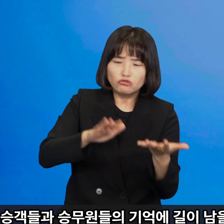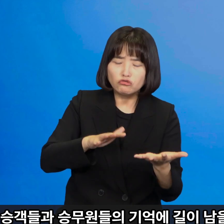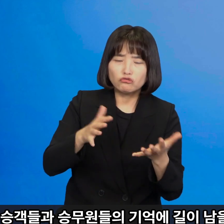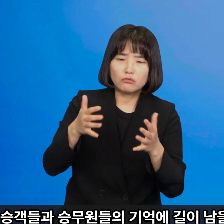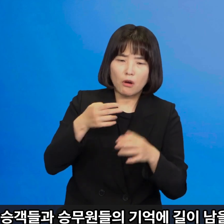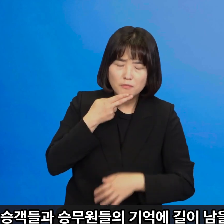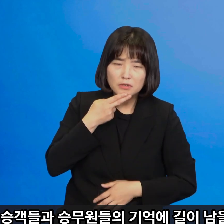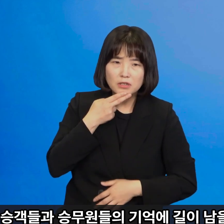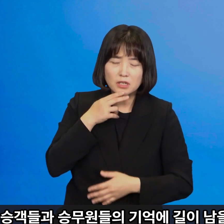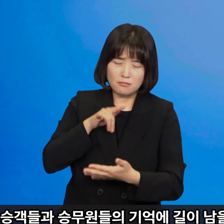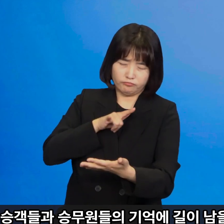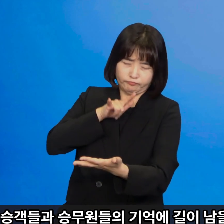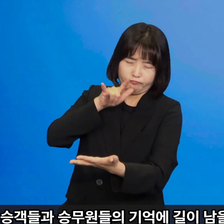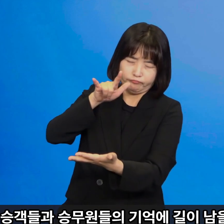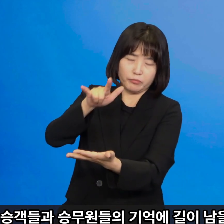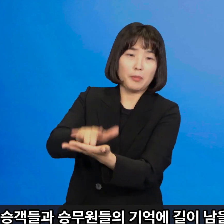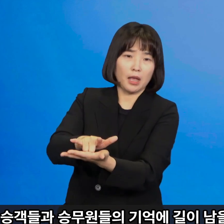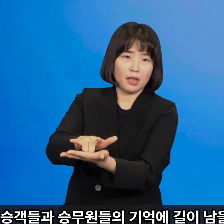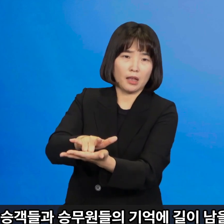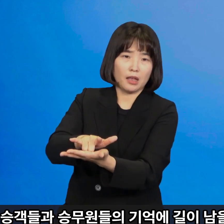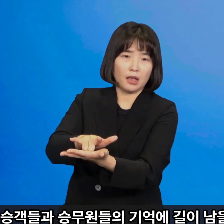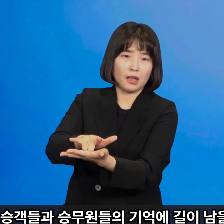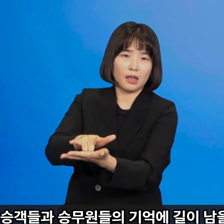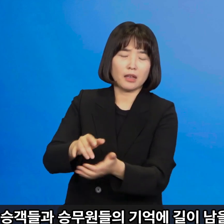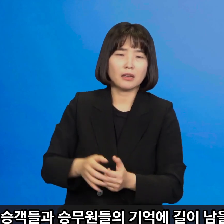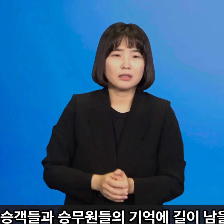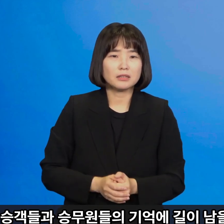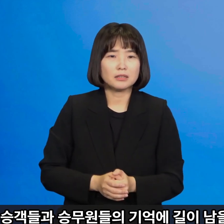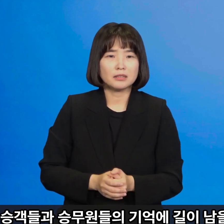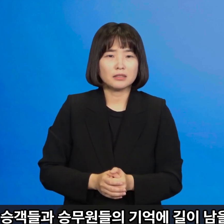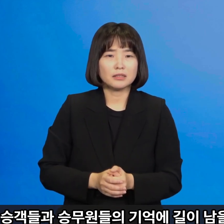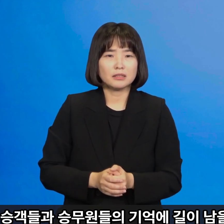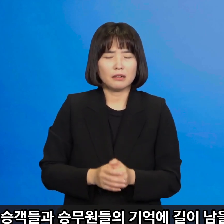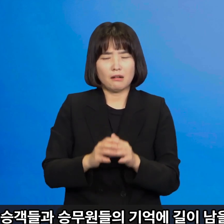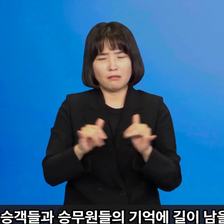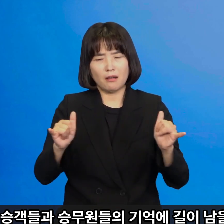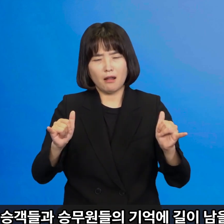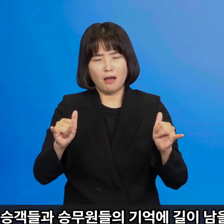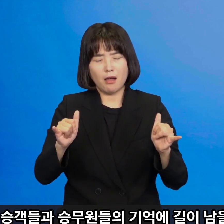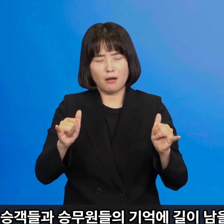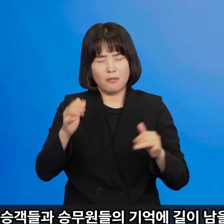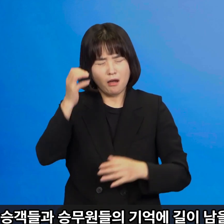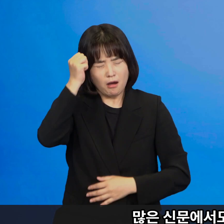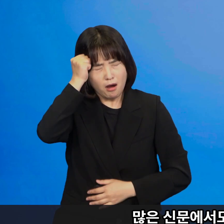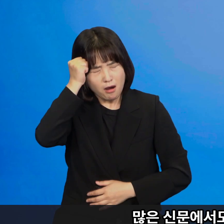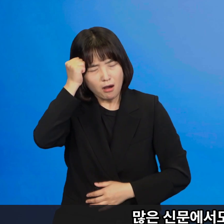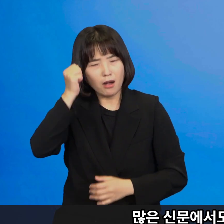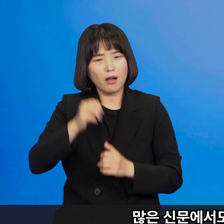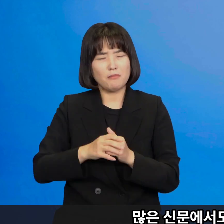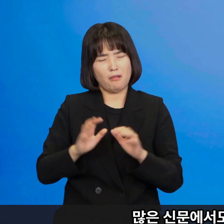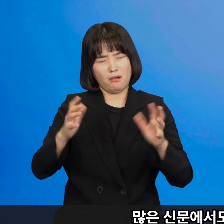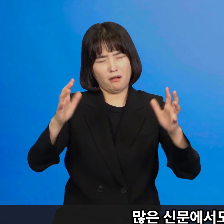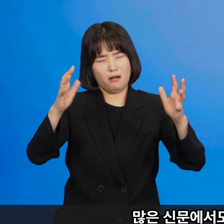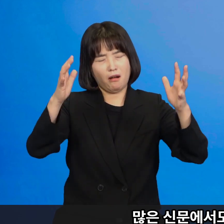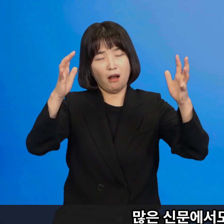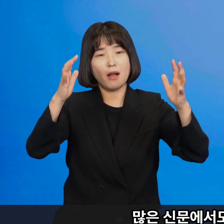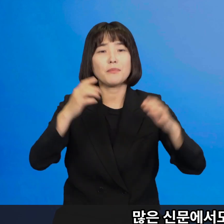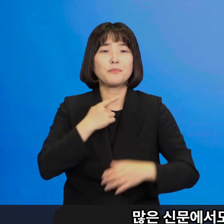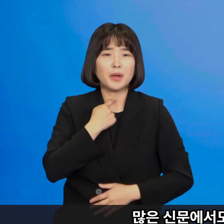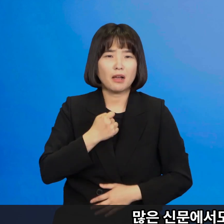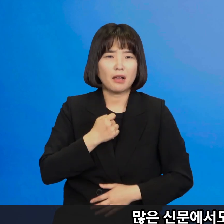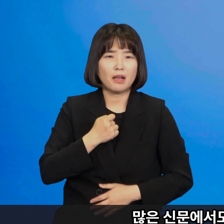됩니다. 승객들과 승무원들의 기억의 길이 남을 열렬한 환호를 받으면서 착륙을 했어요. 많은 신문에서도